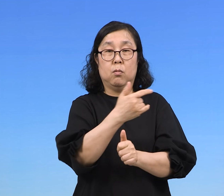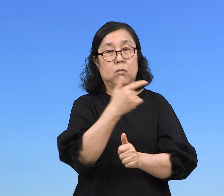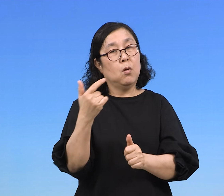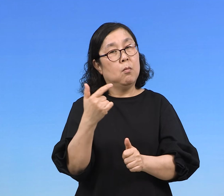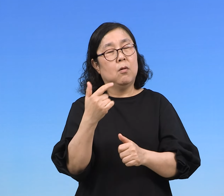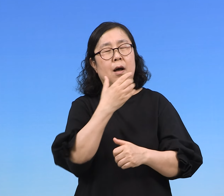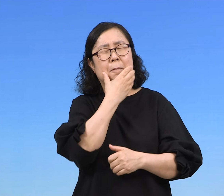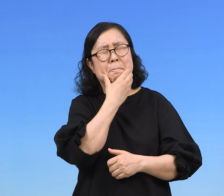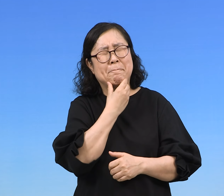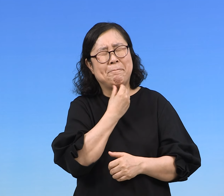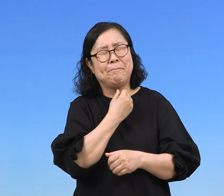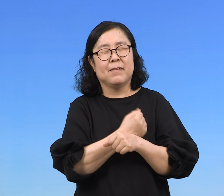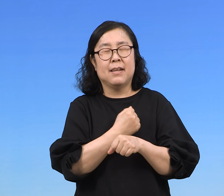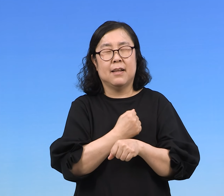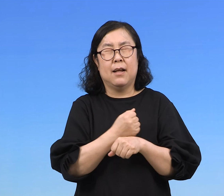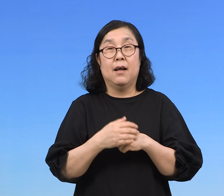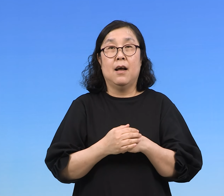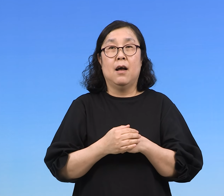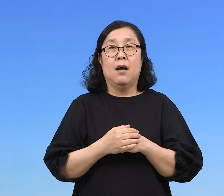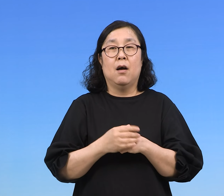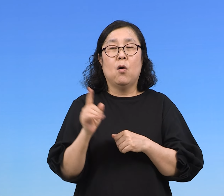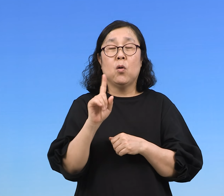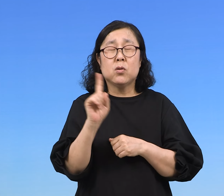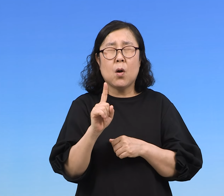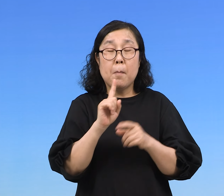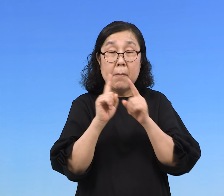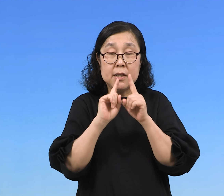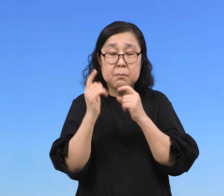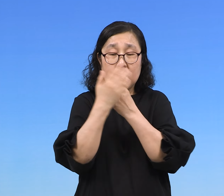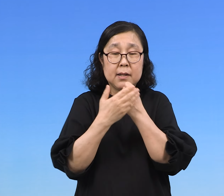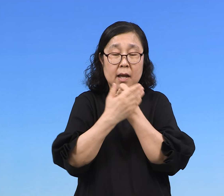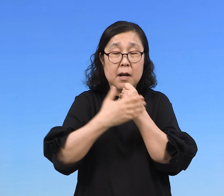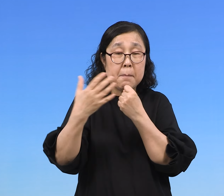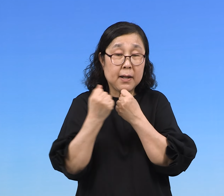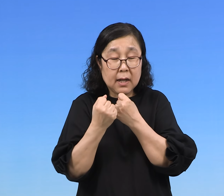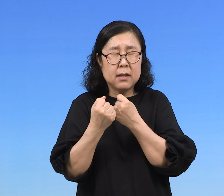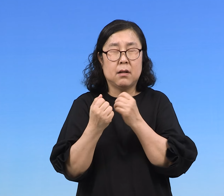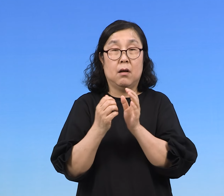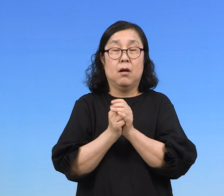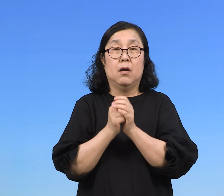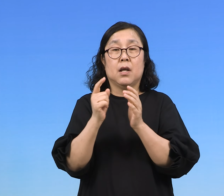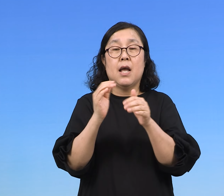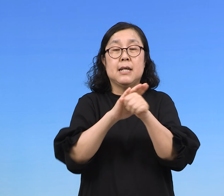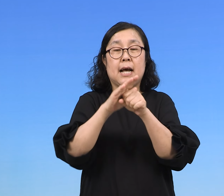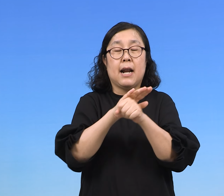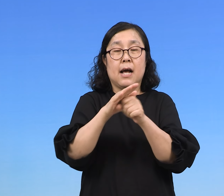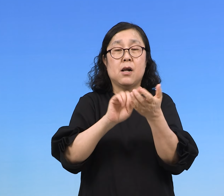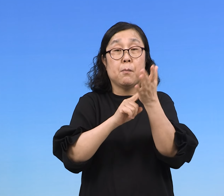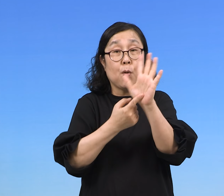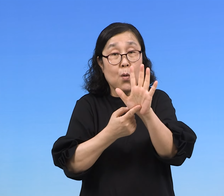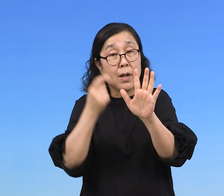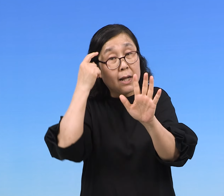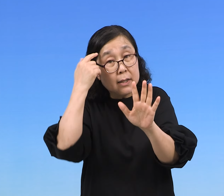부인이 막 너무너무 행복해가지고요, 세상에 무슨 말씀이 이렇게 은혜를 받아가지고 이렇게 사랑을 표현하고 그러느냐고, 오늘